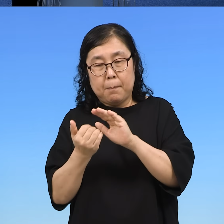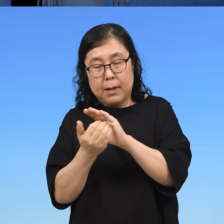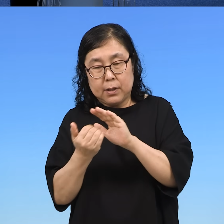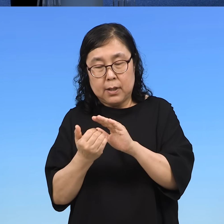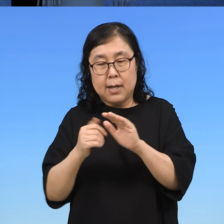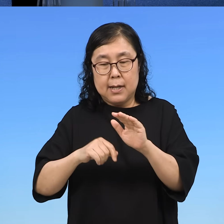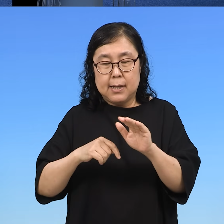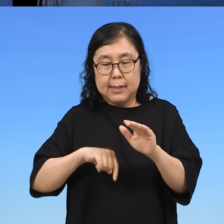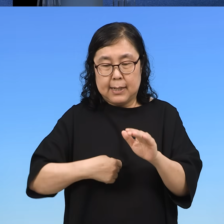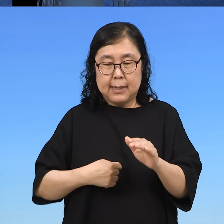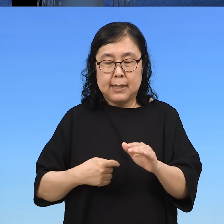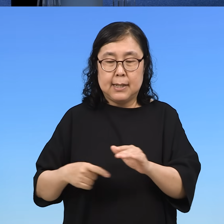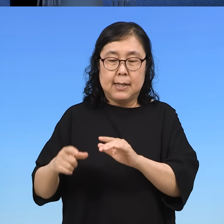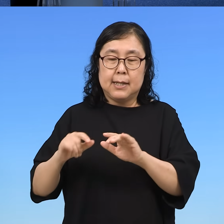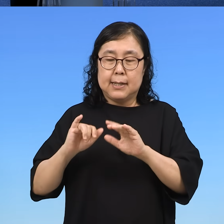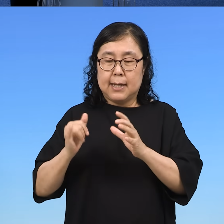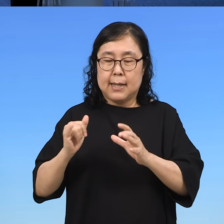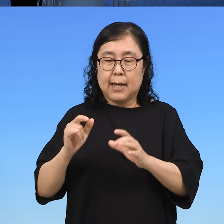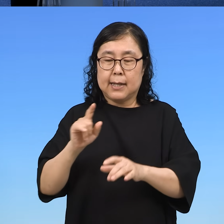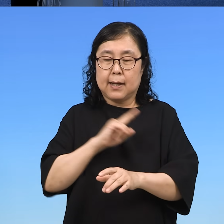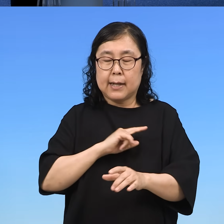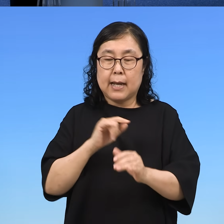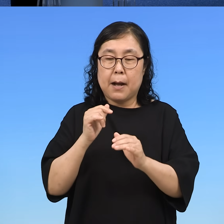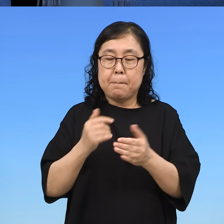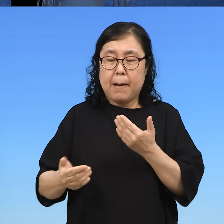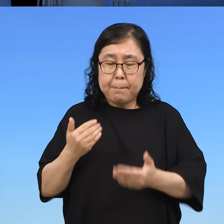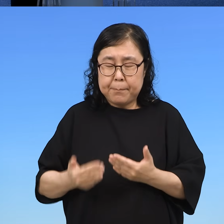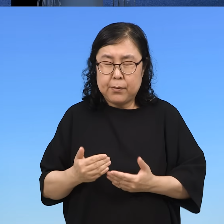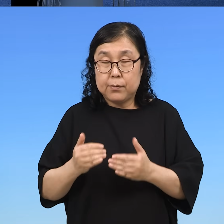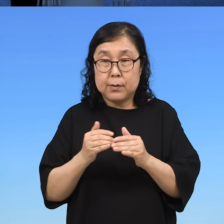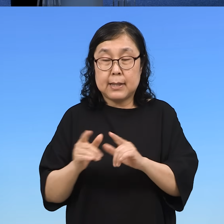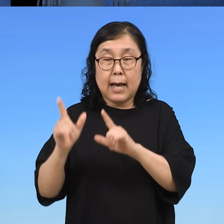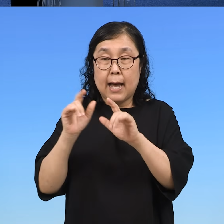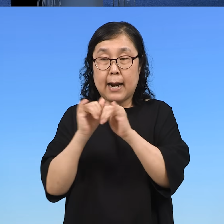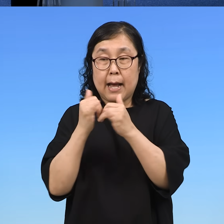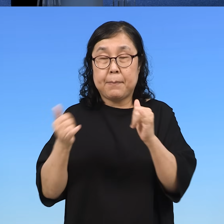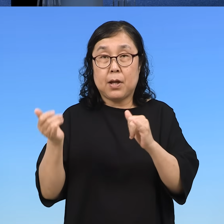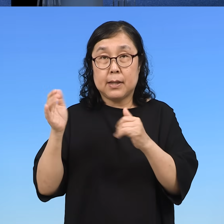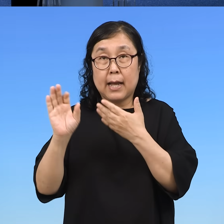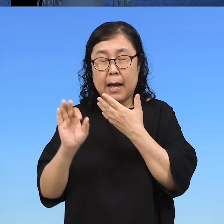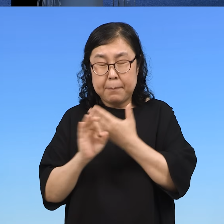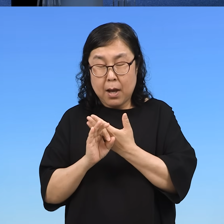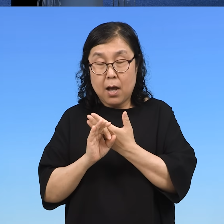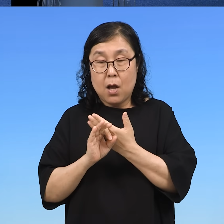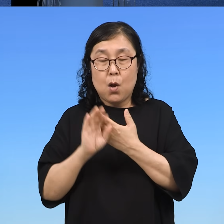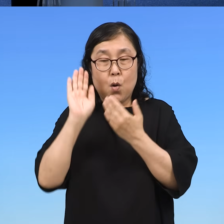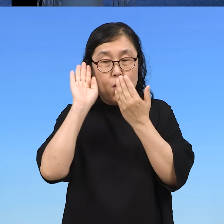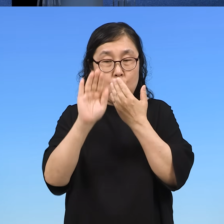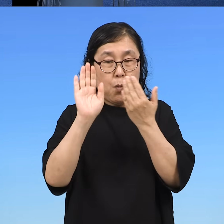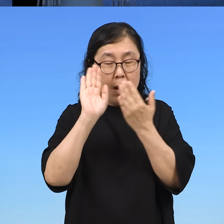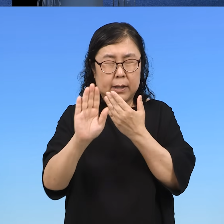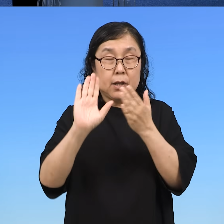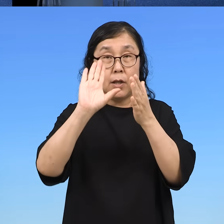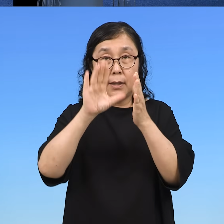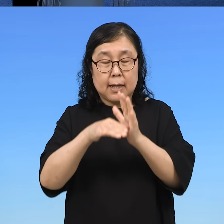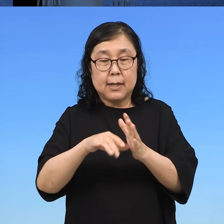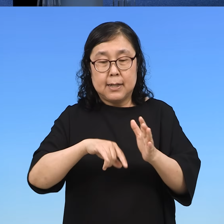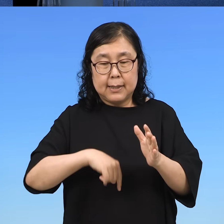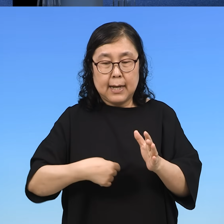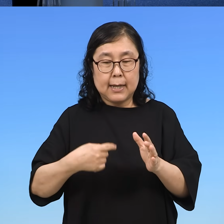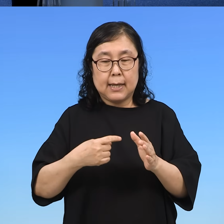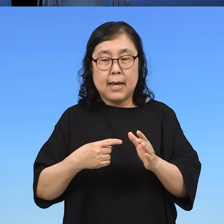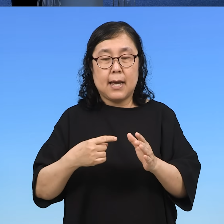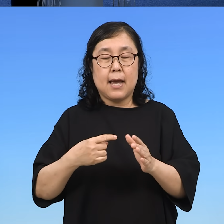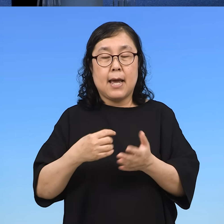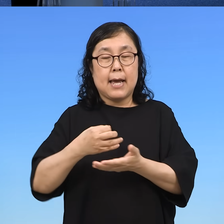세상에서 가장 바쁜 사람이었다면 후반전에서는 자기 인생의 가장 중요한 가치를 발견하고 투자해야 합니다. 그 다음